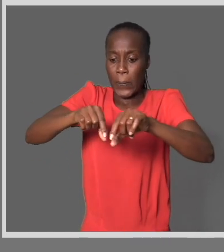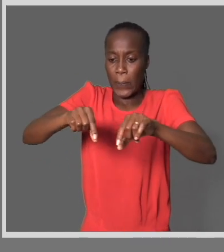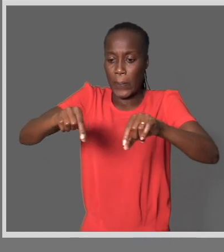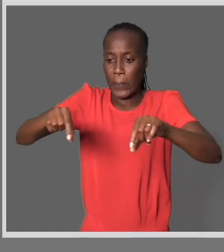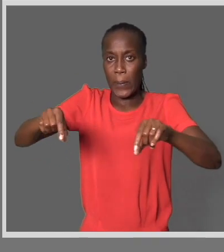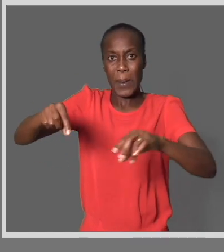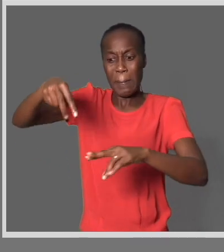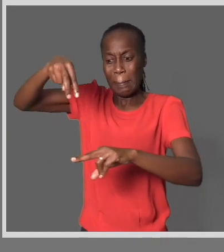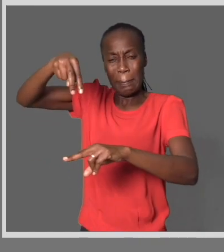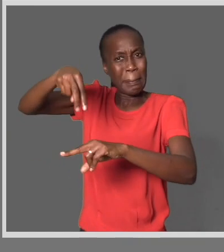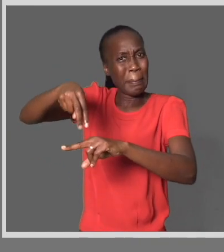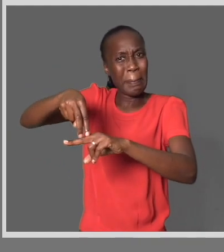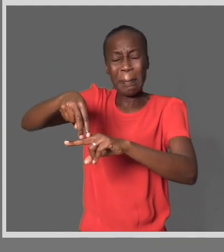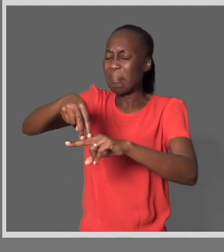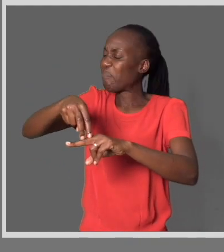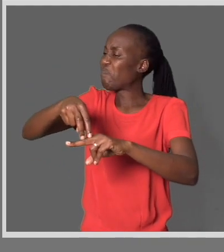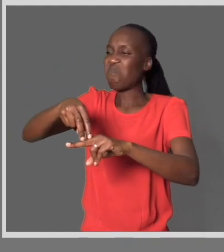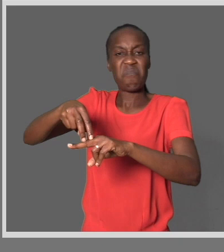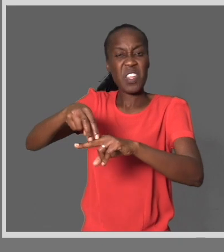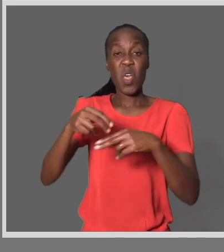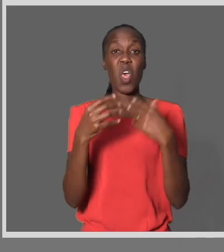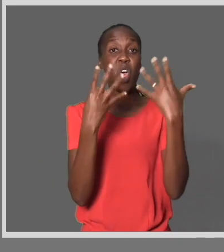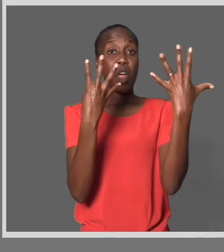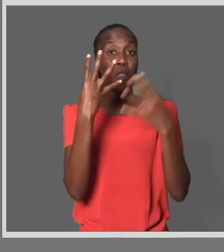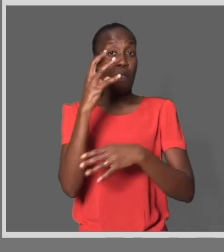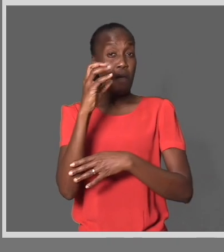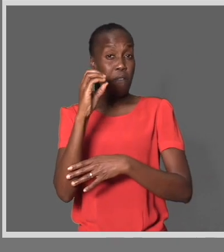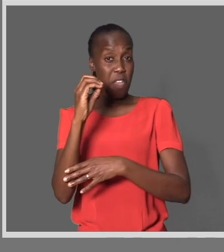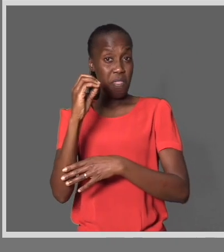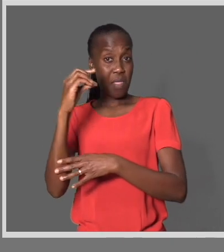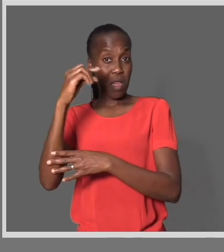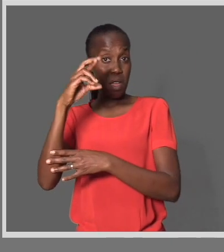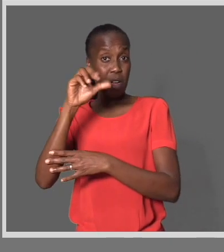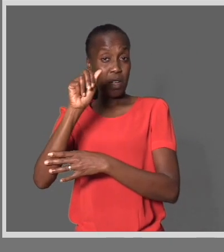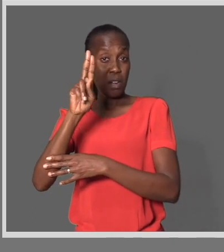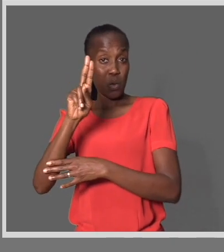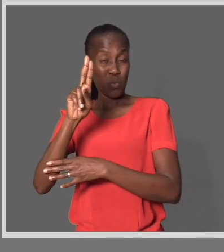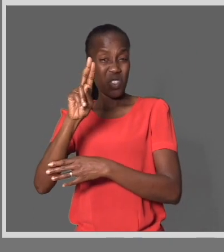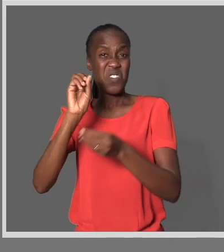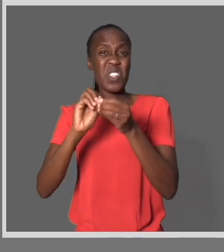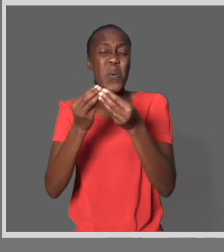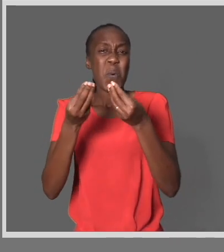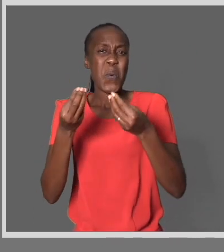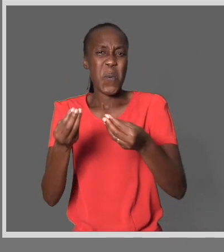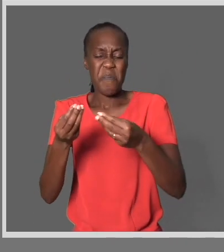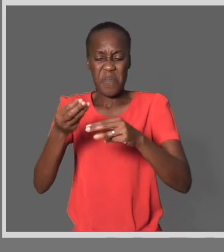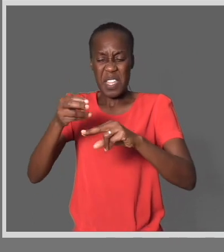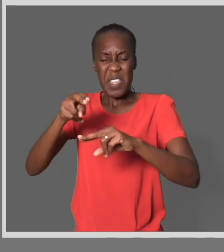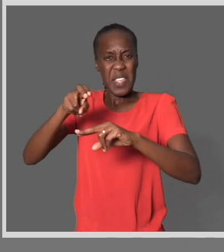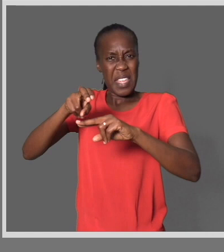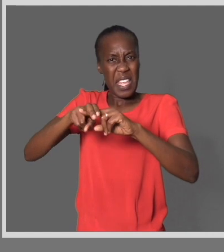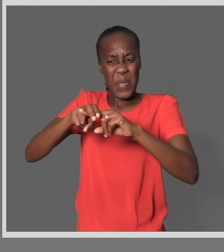Então, não atingindo o pisapé, não conseguimos um ângulo de 90 graus no tornozelo. Então, isso faz com que